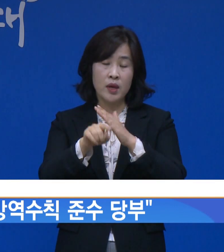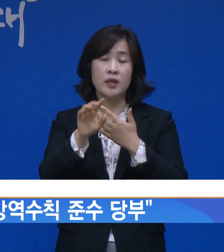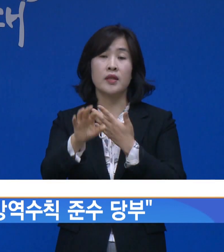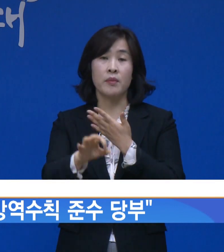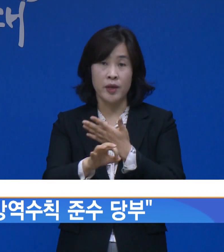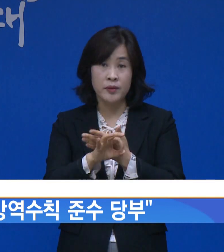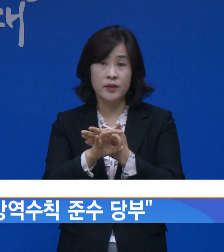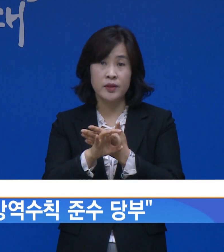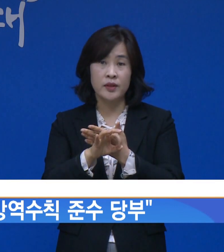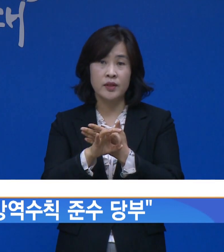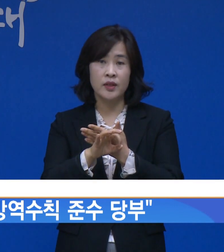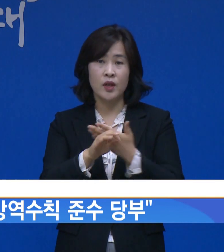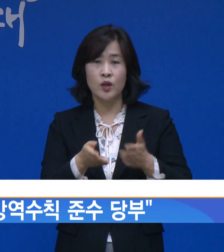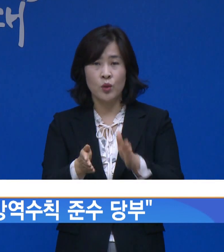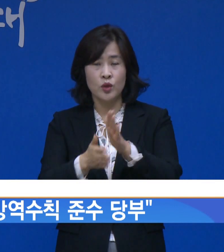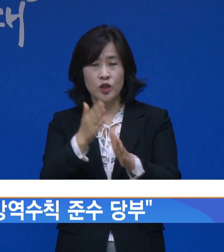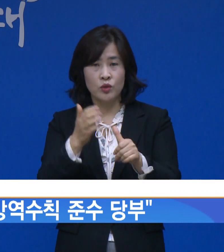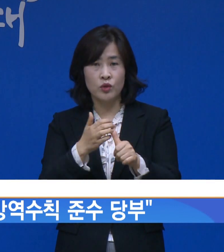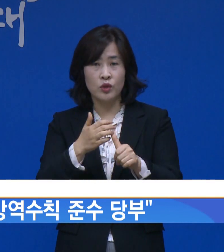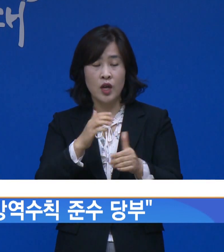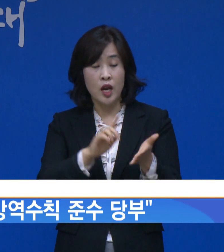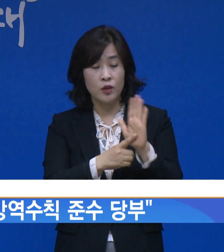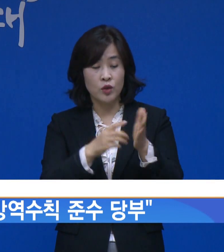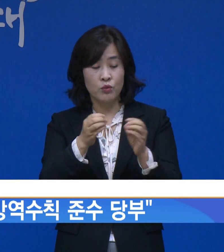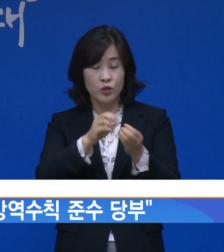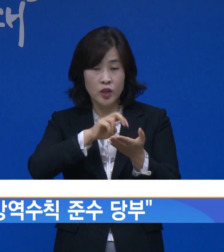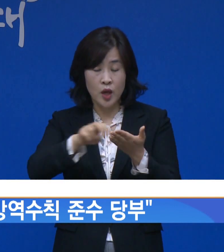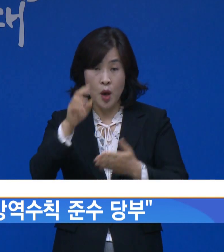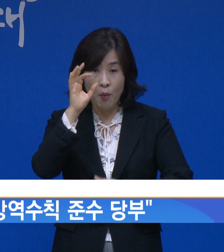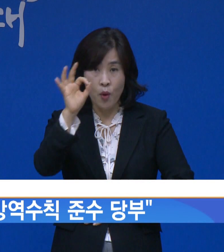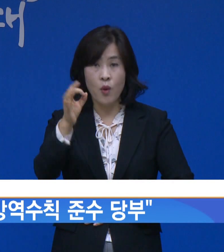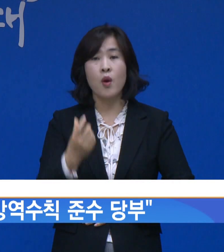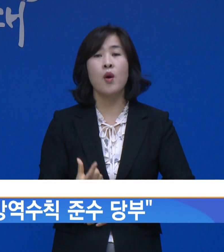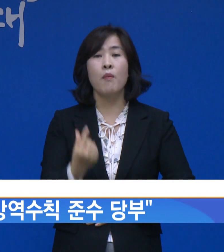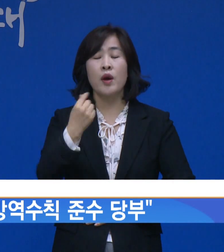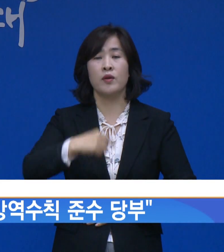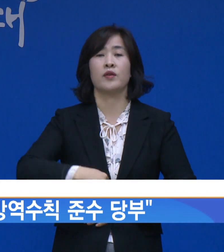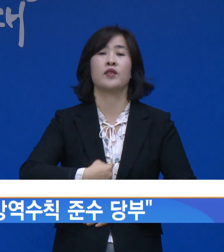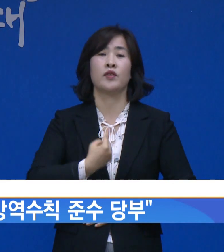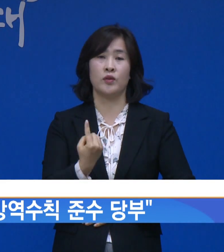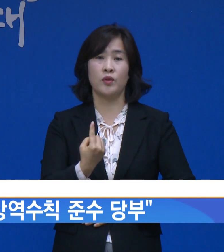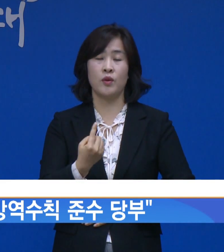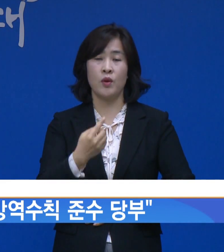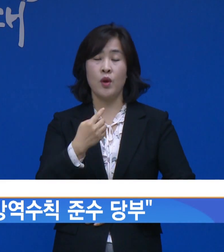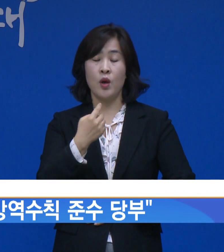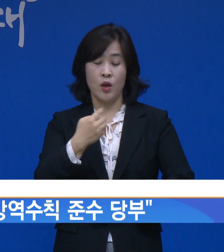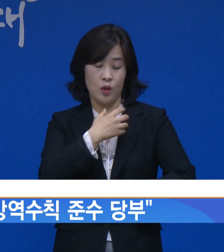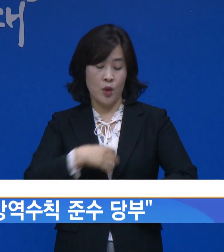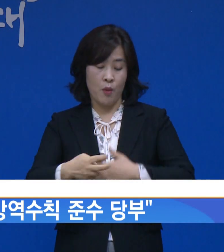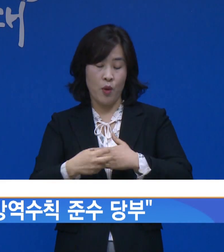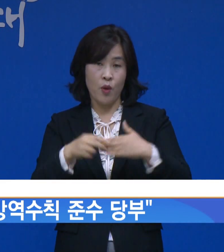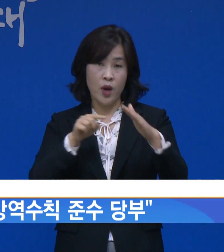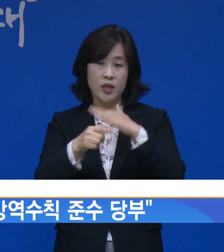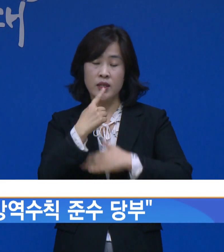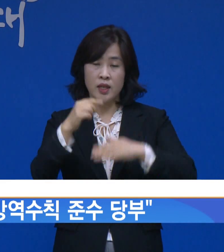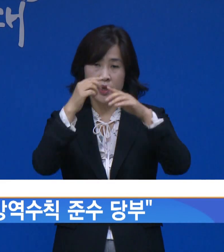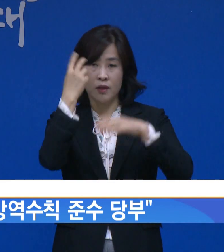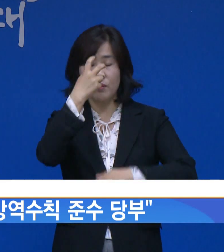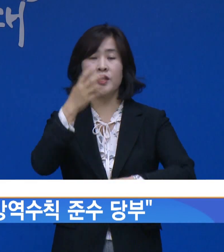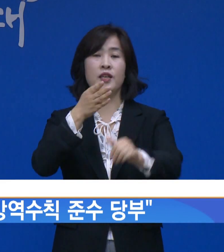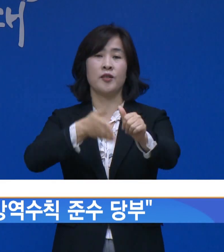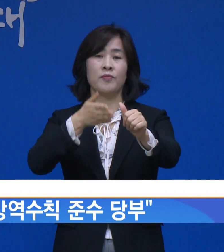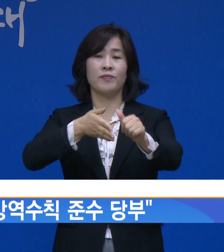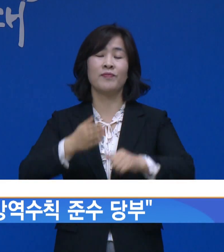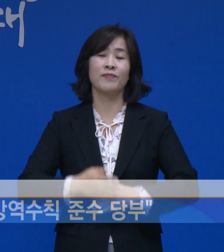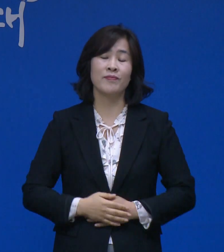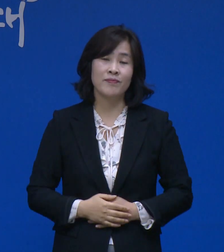방문하셨을 경우 도시군에 안내 문자가 뜨는 즉시 자발적으로 보건소에서 진단검사를